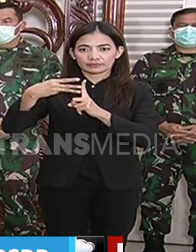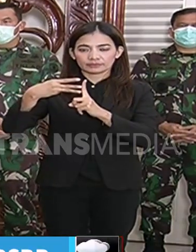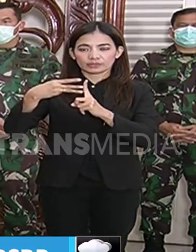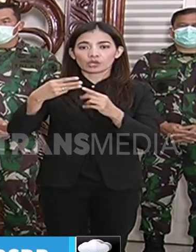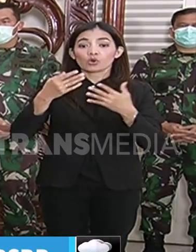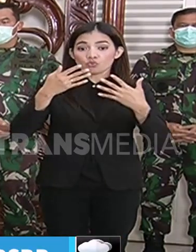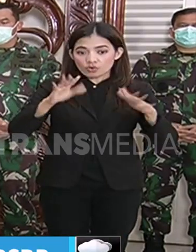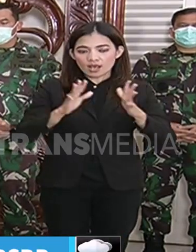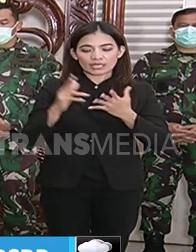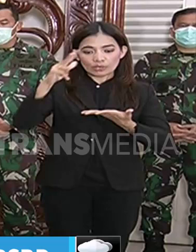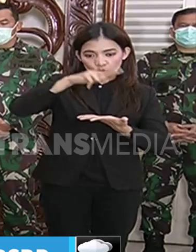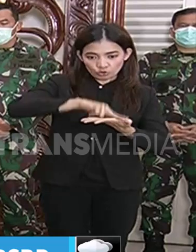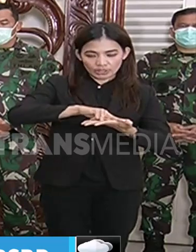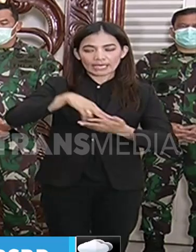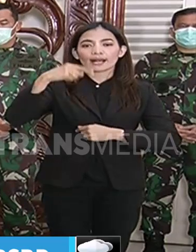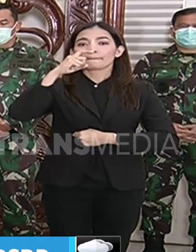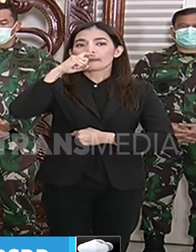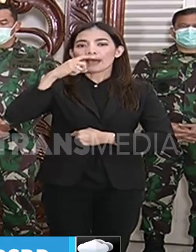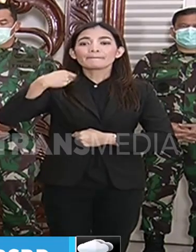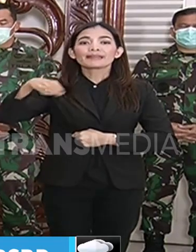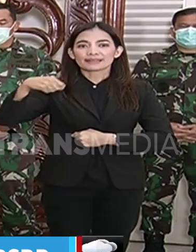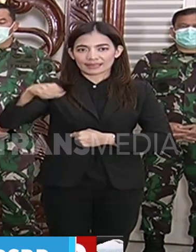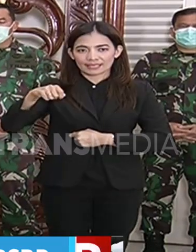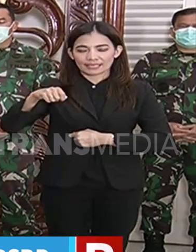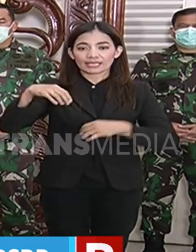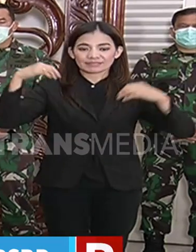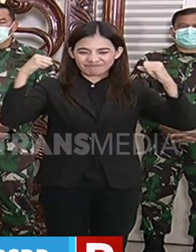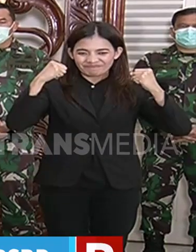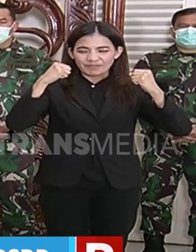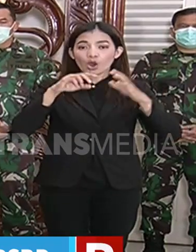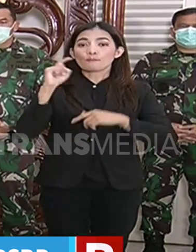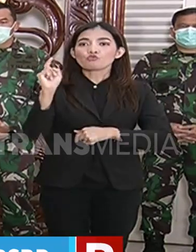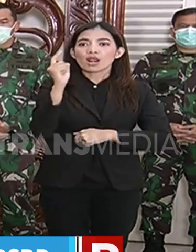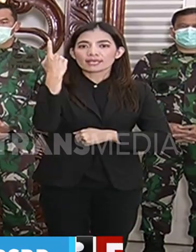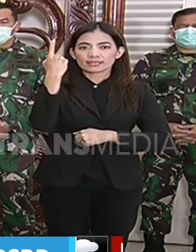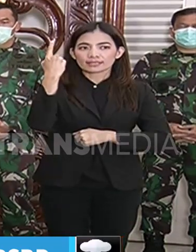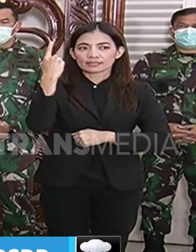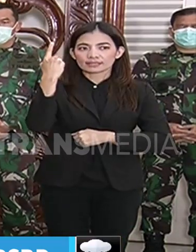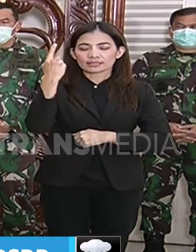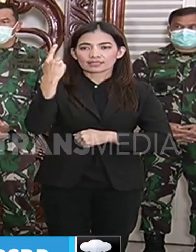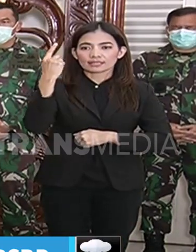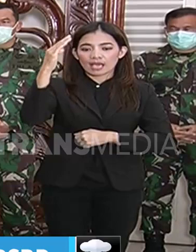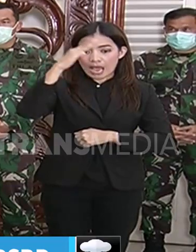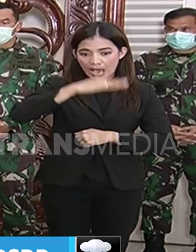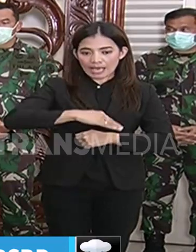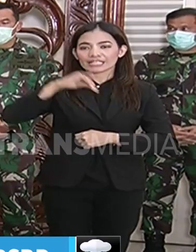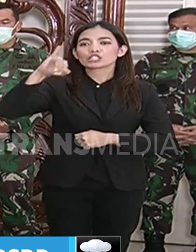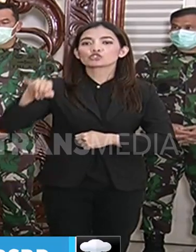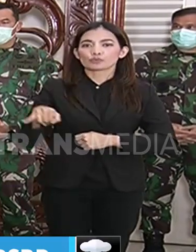digariskan oleh keputusan Menteri efektif mulai hari